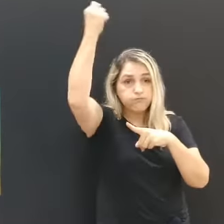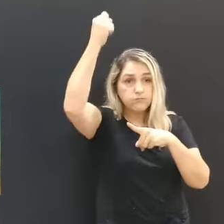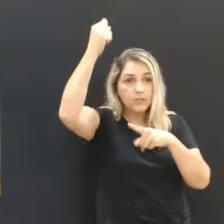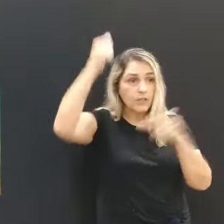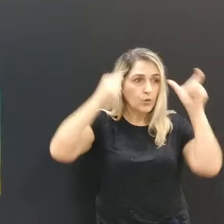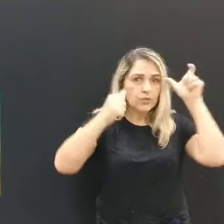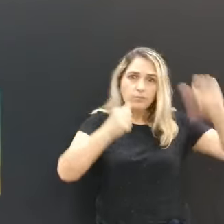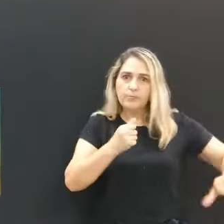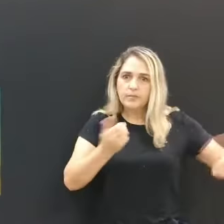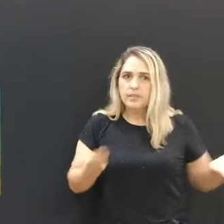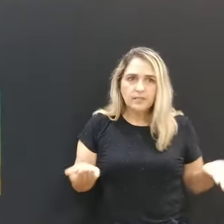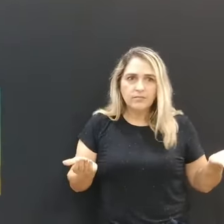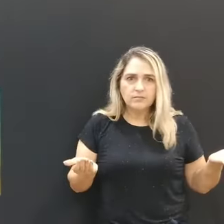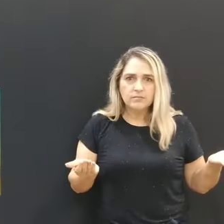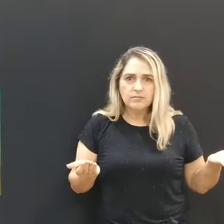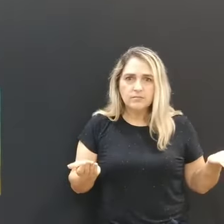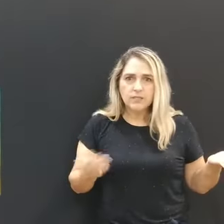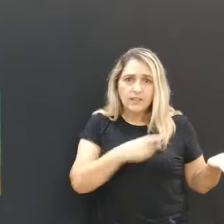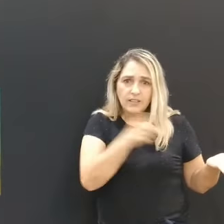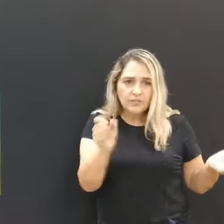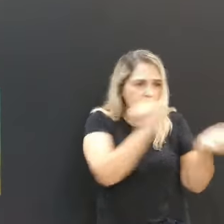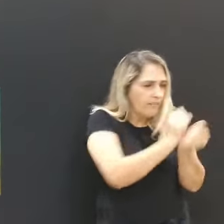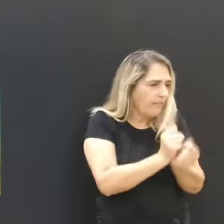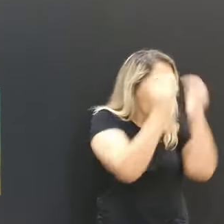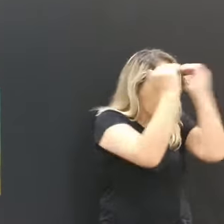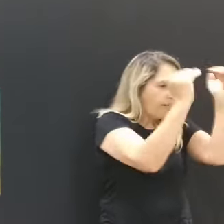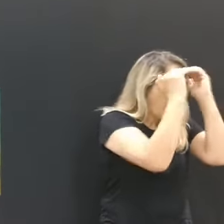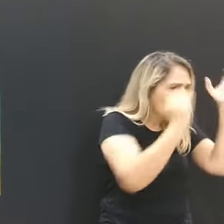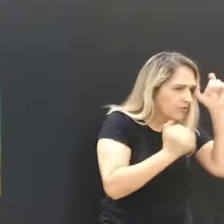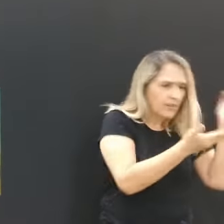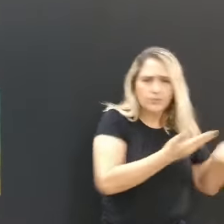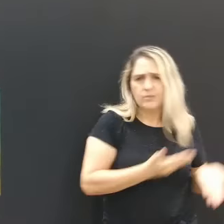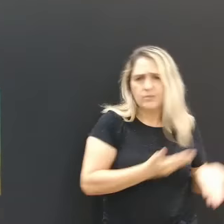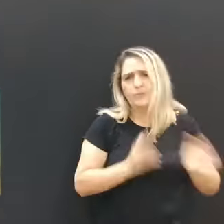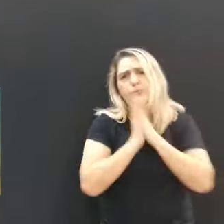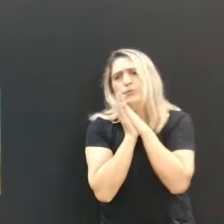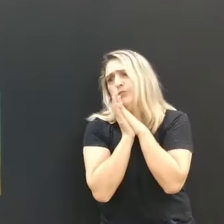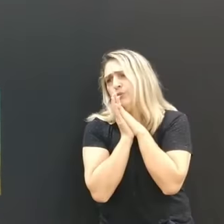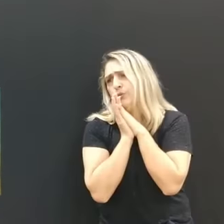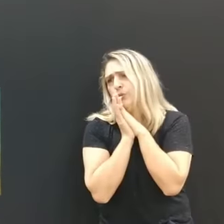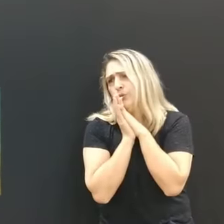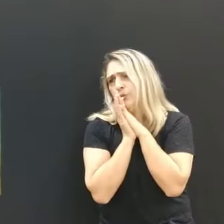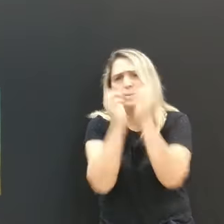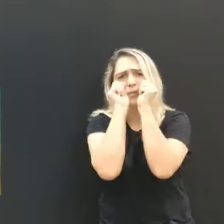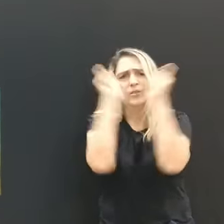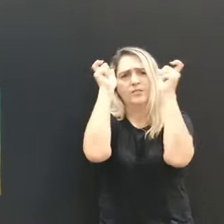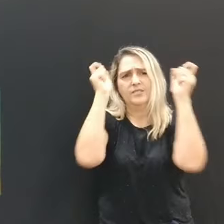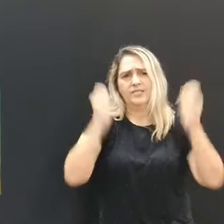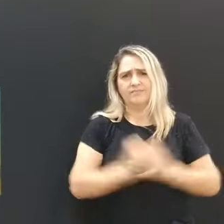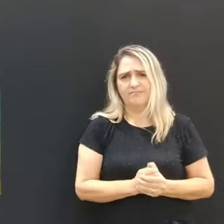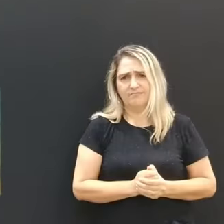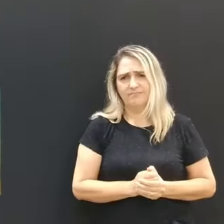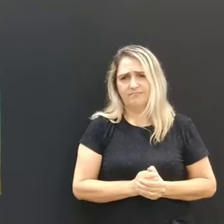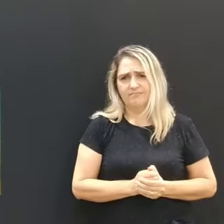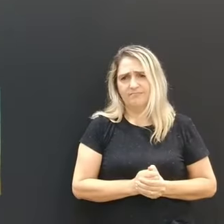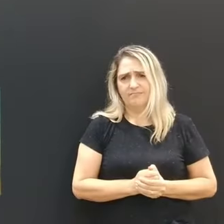Senhor ressuscitou e o diabo foi derrotado. O diabo se sentia vencedor, mas ele não foi. Quem venceu foi Jesus. E nós devemos